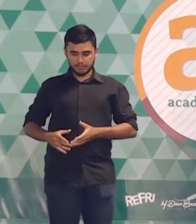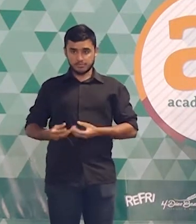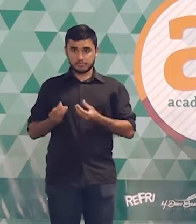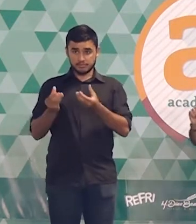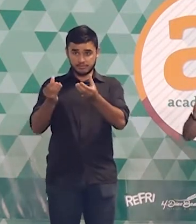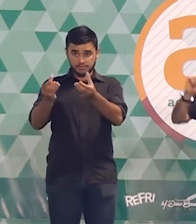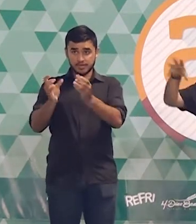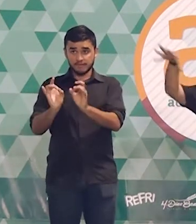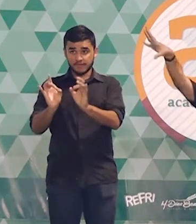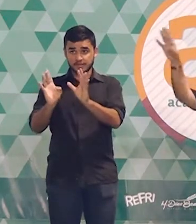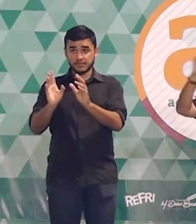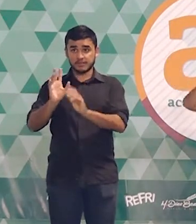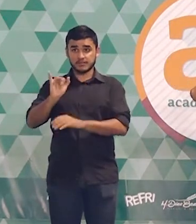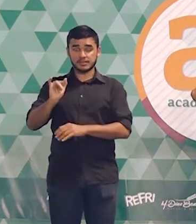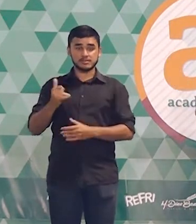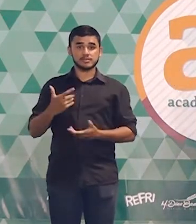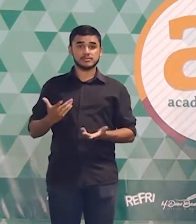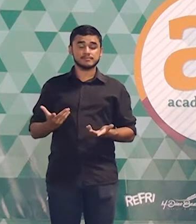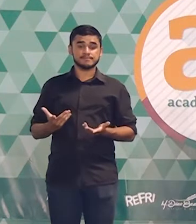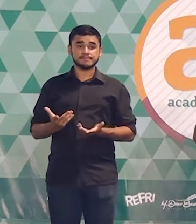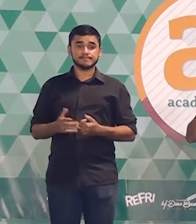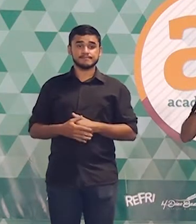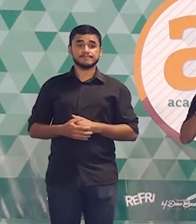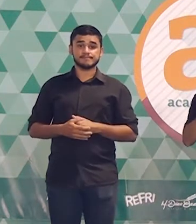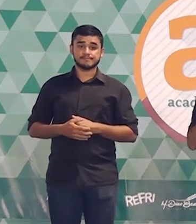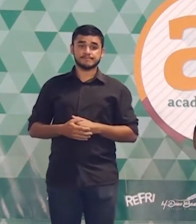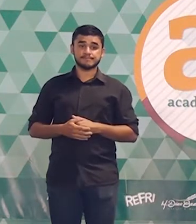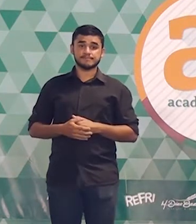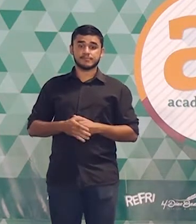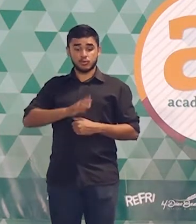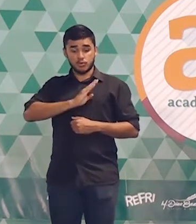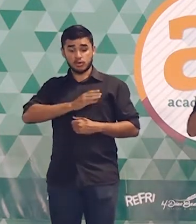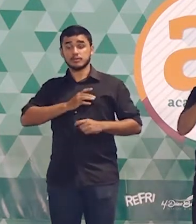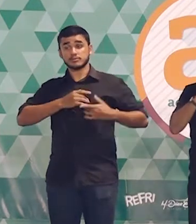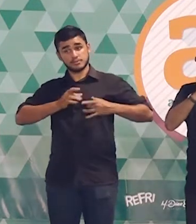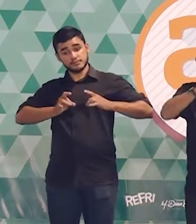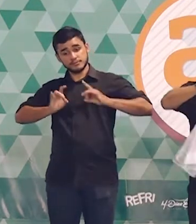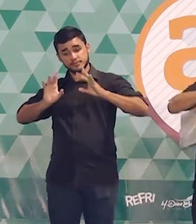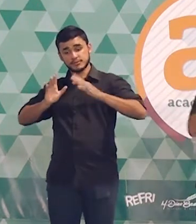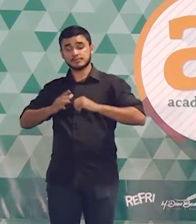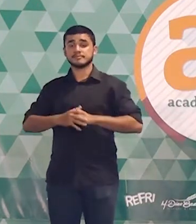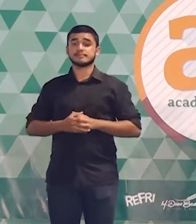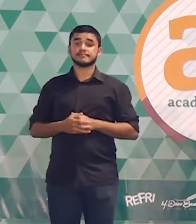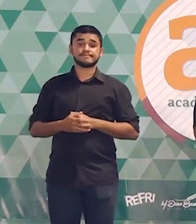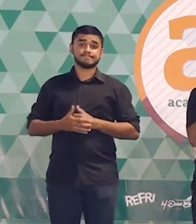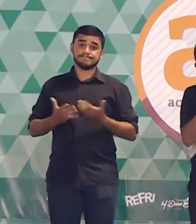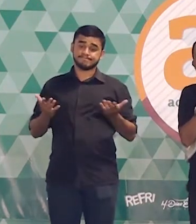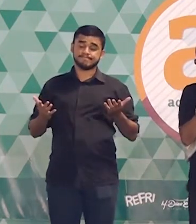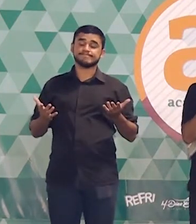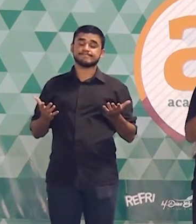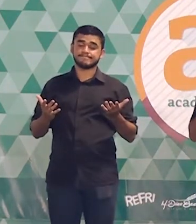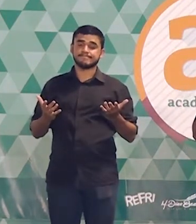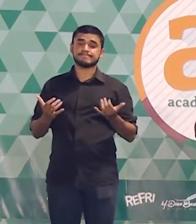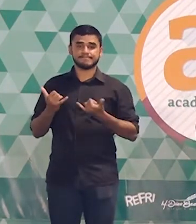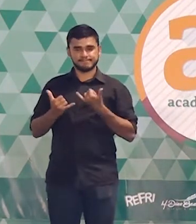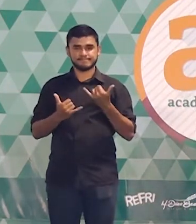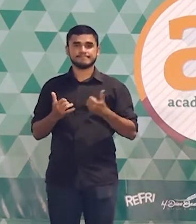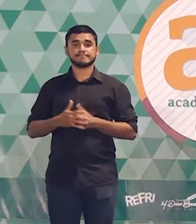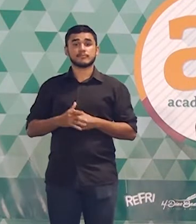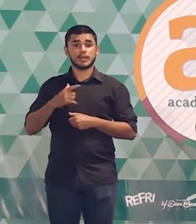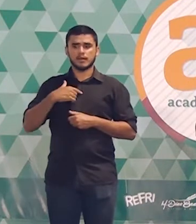um intestino delgado, entendeu? Coração. Pois bem, aí